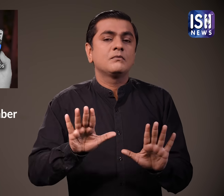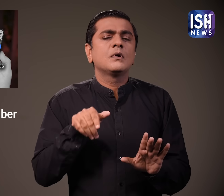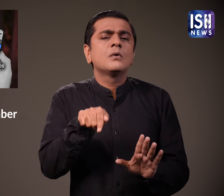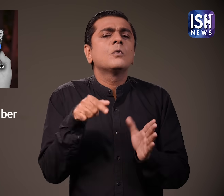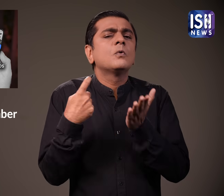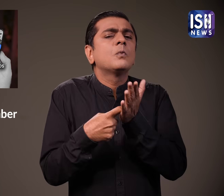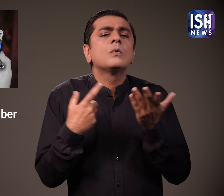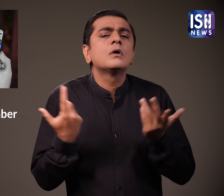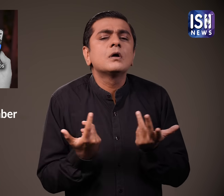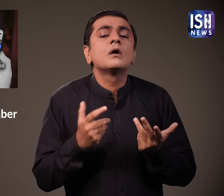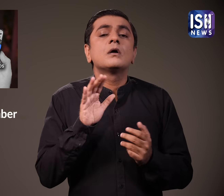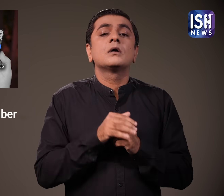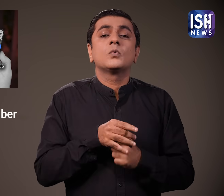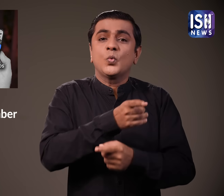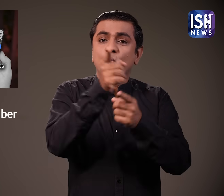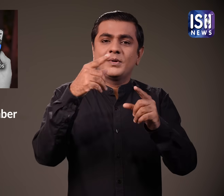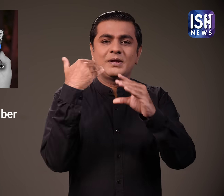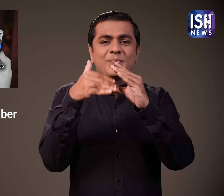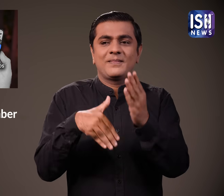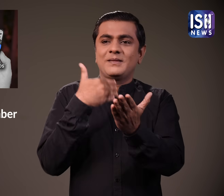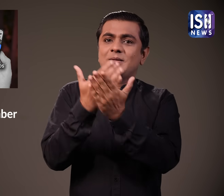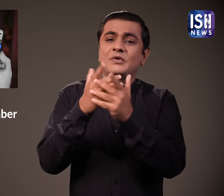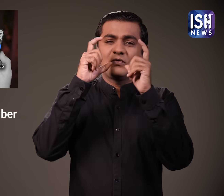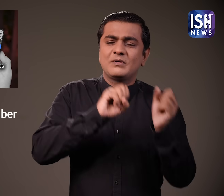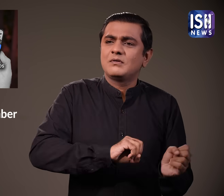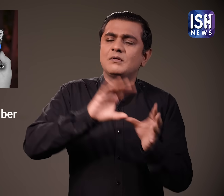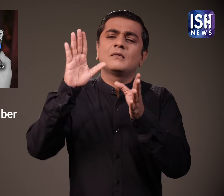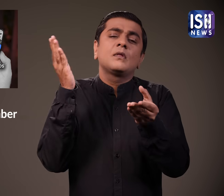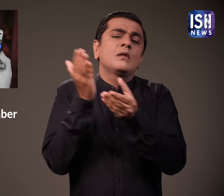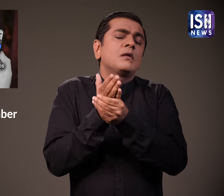जो अकाउंट दो साल से निश्क्रिया है उन्हें डिलीट कर दिया जाएगा